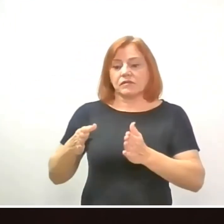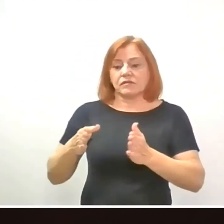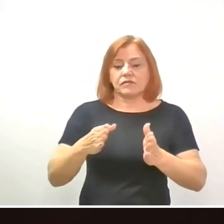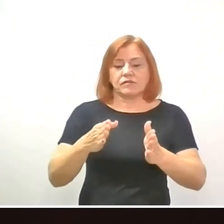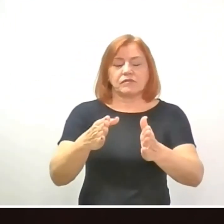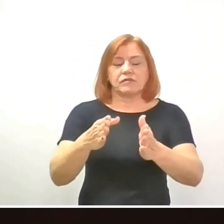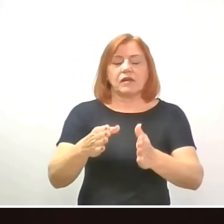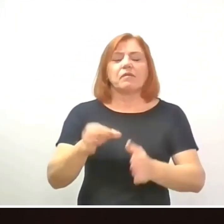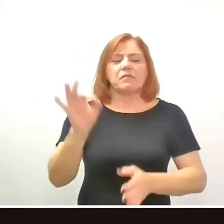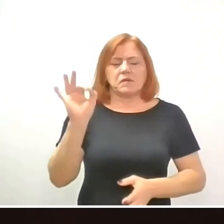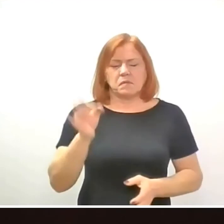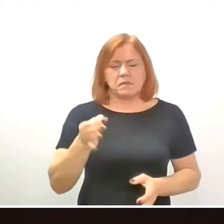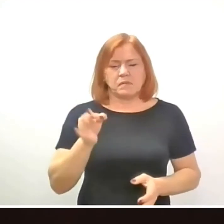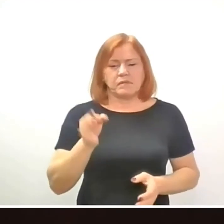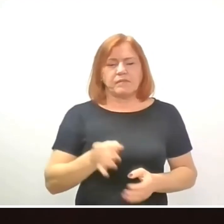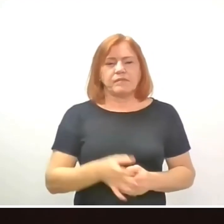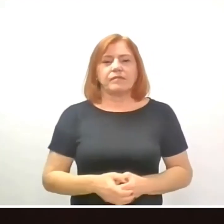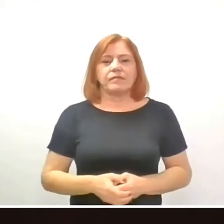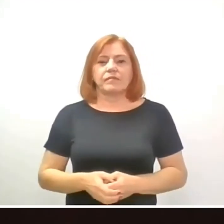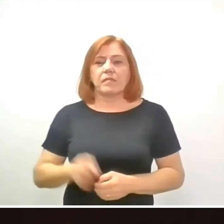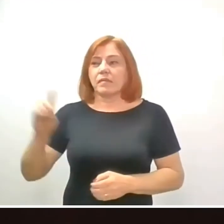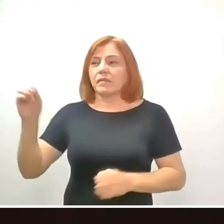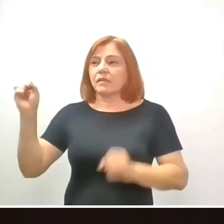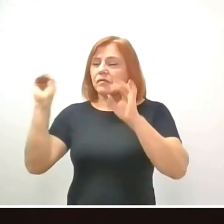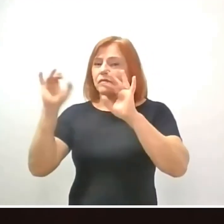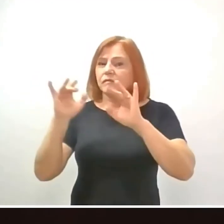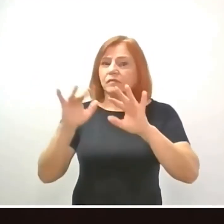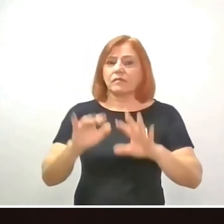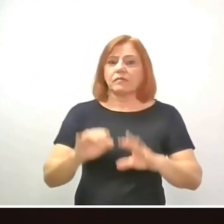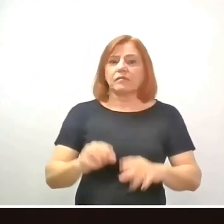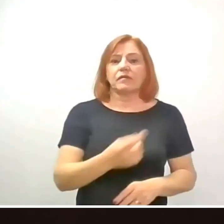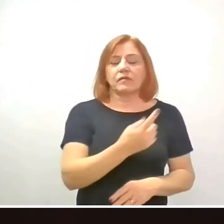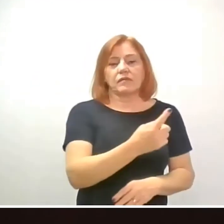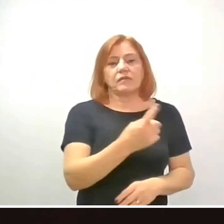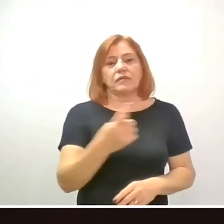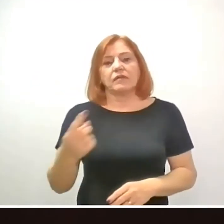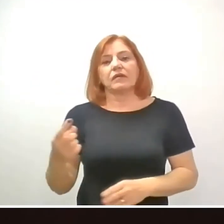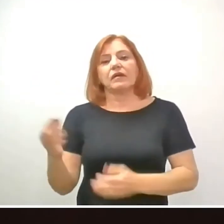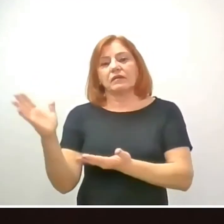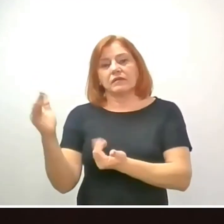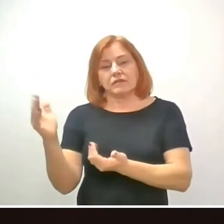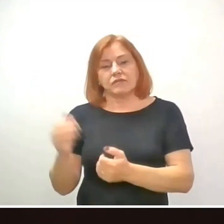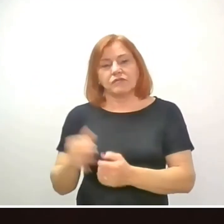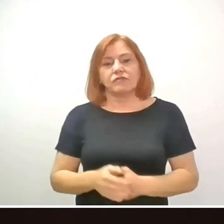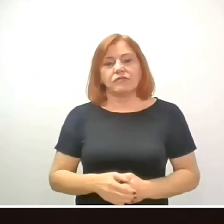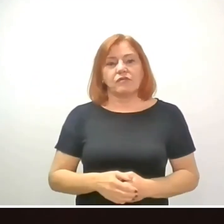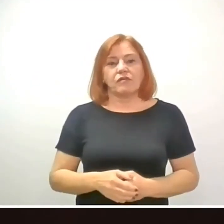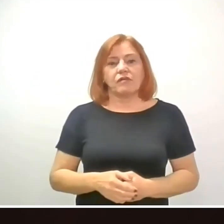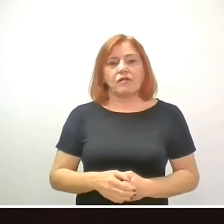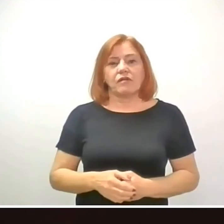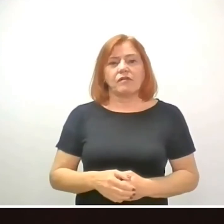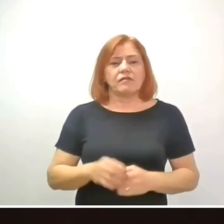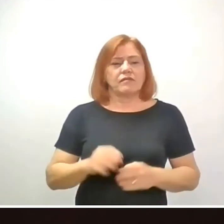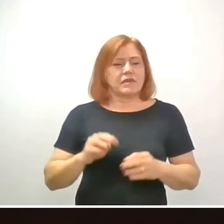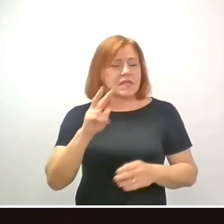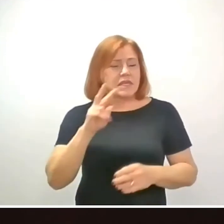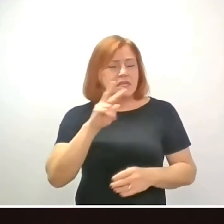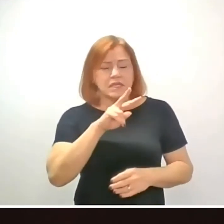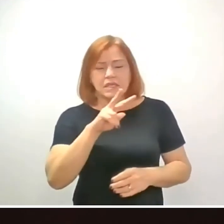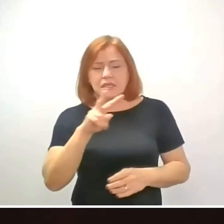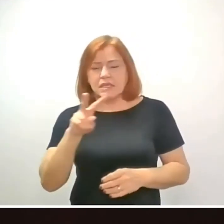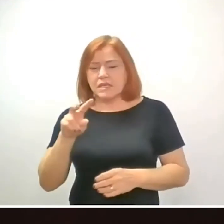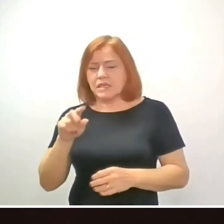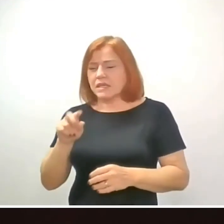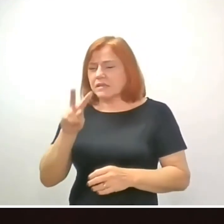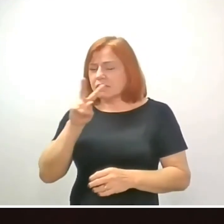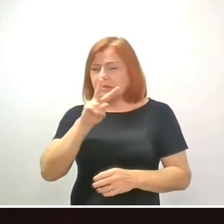E para esses, estão vendo a aurora chegar. A maioria não sabe